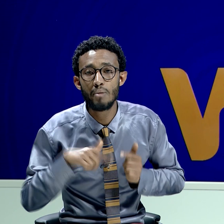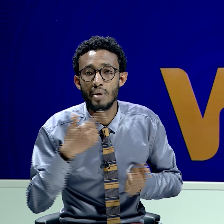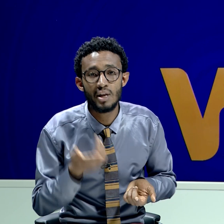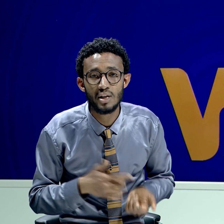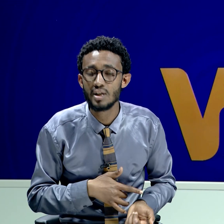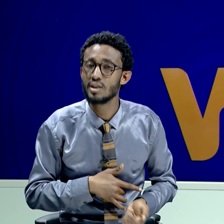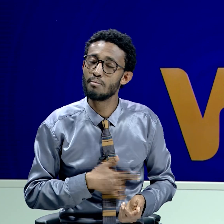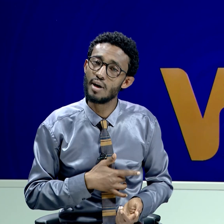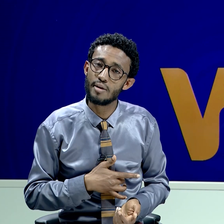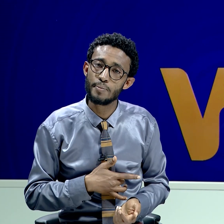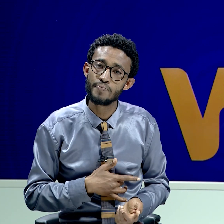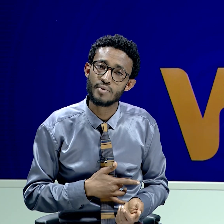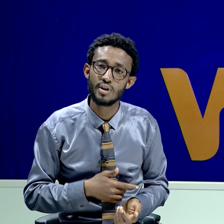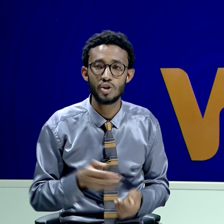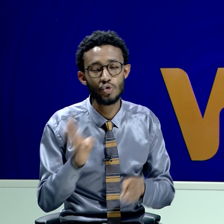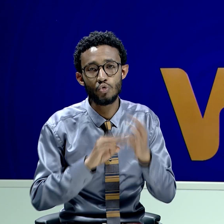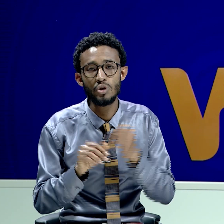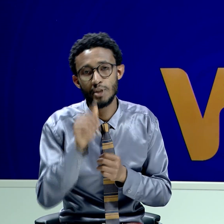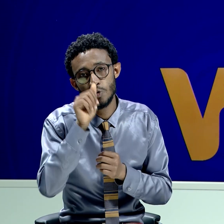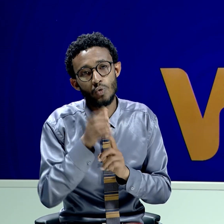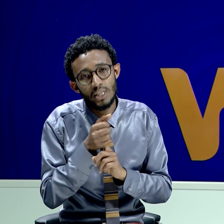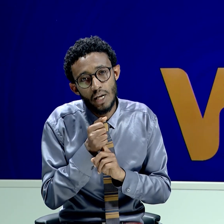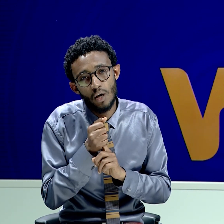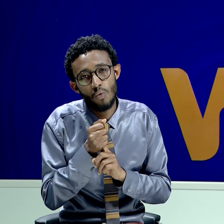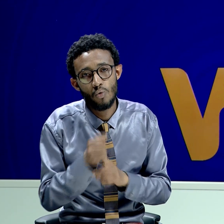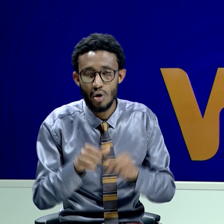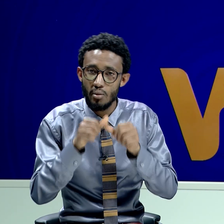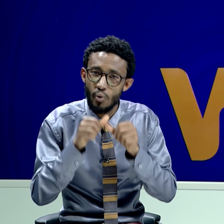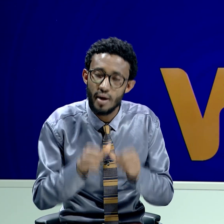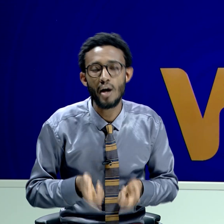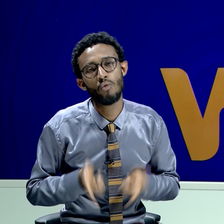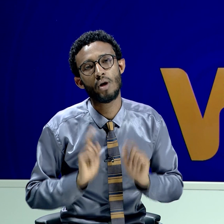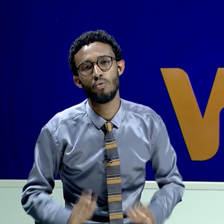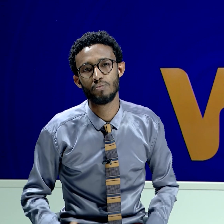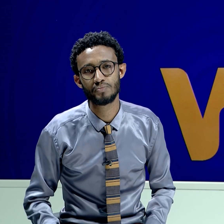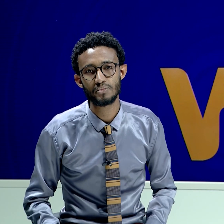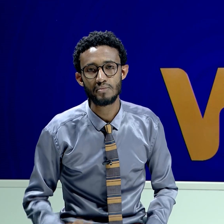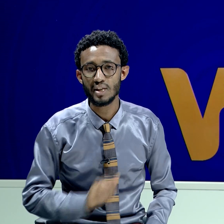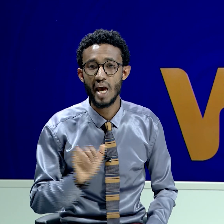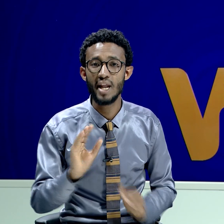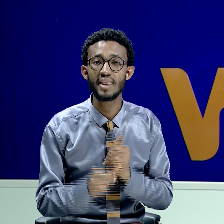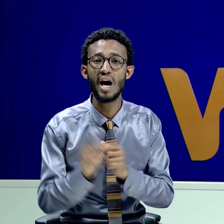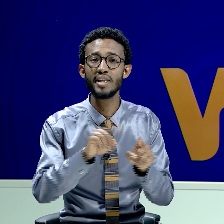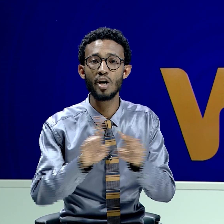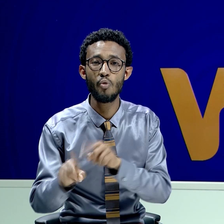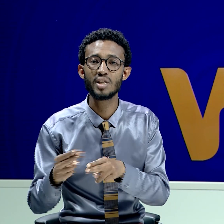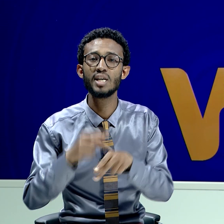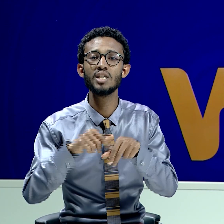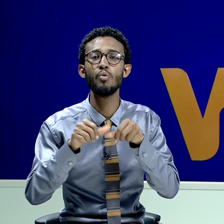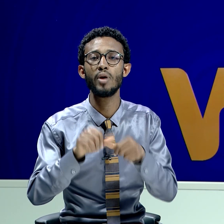በሚል ስሜትም ችግሩን ሚስጥሩን ይጸርገው ቆይታ ይኖራሉ። አይነት ጥቃት ደግሞ አጭር ጊዜ